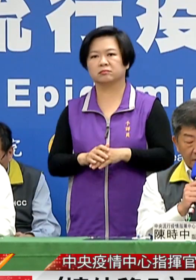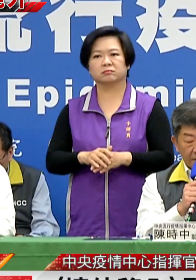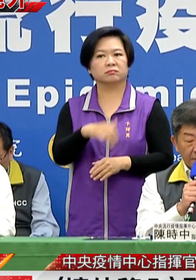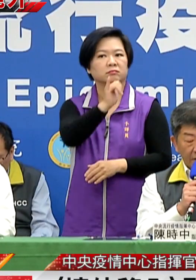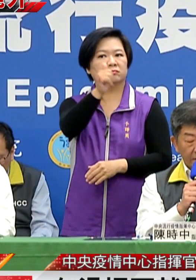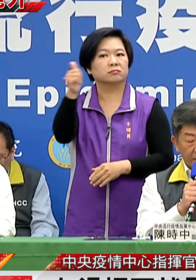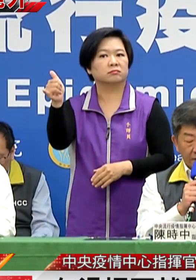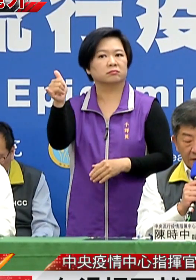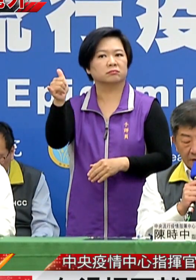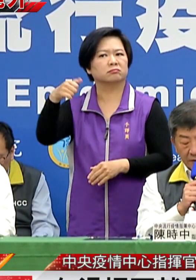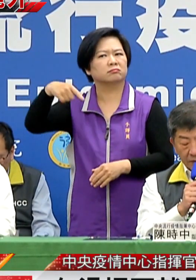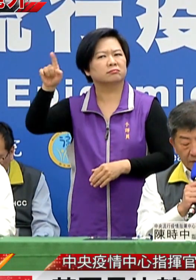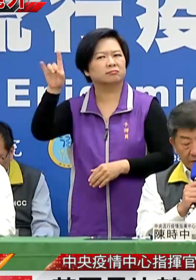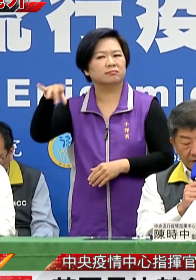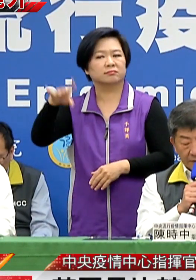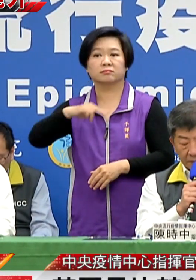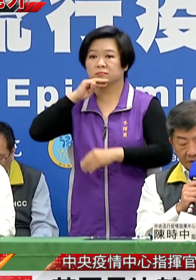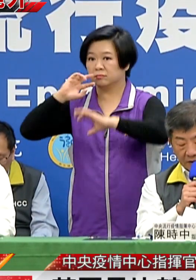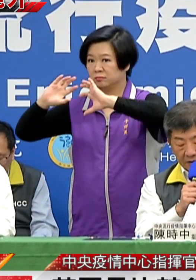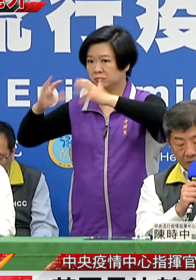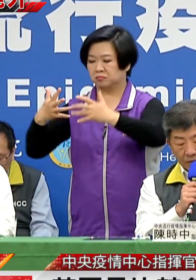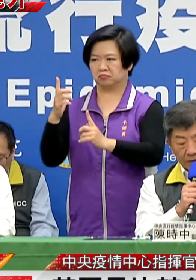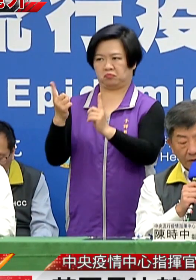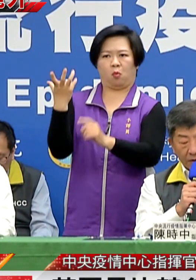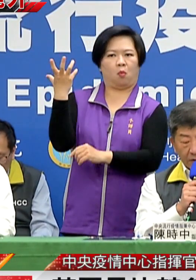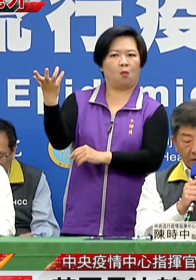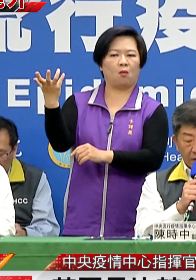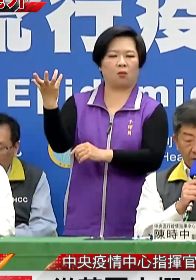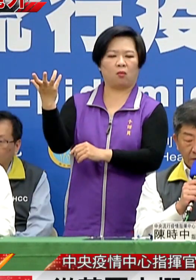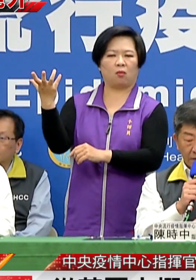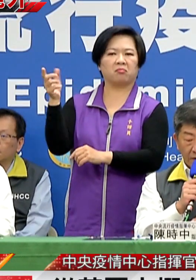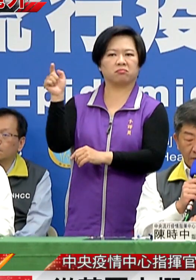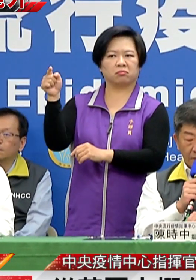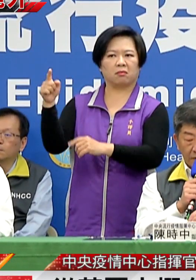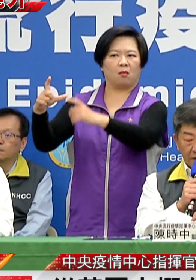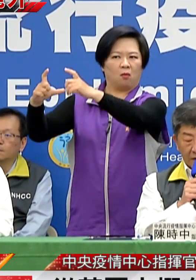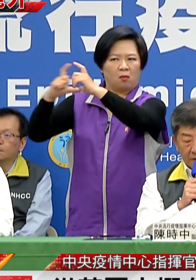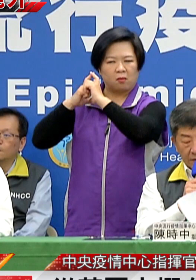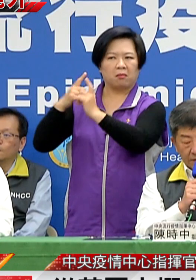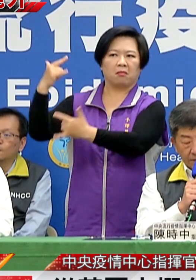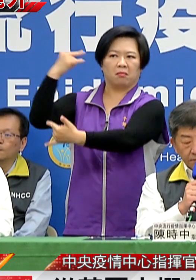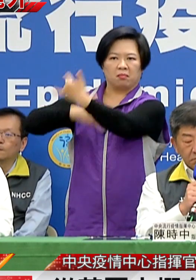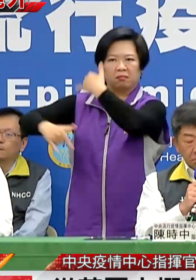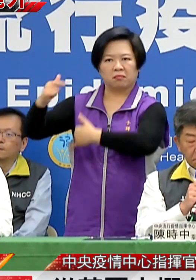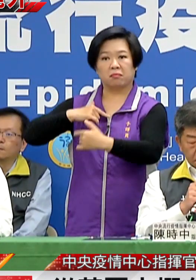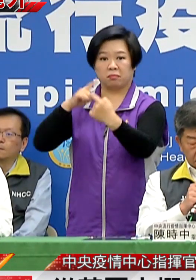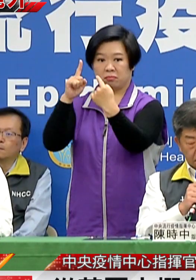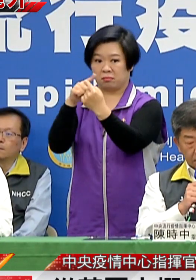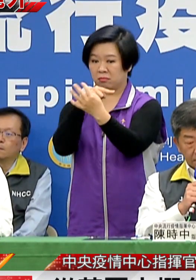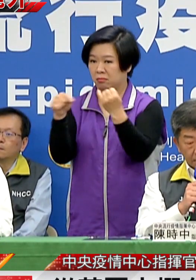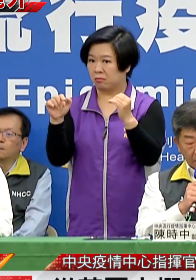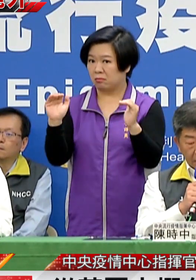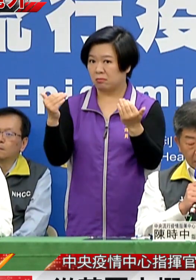在这里面，这是英国是比较多，哦，从英国大概有，